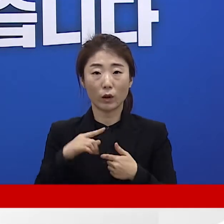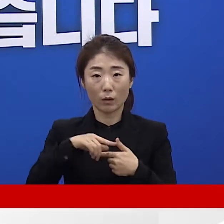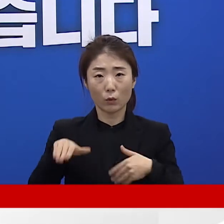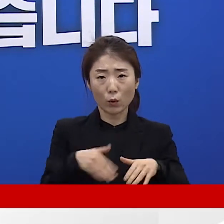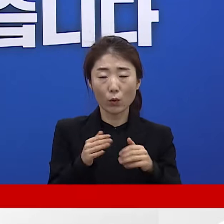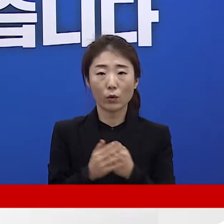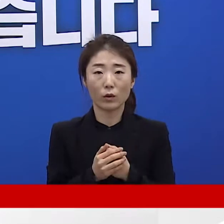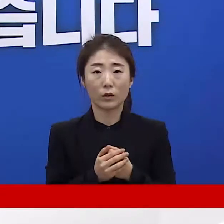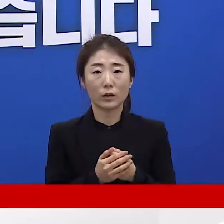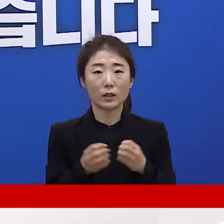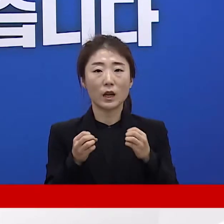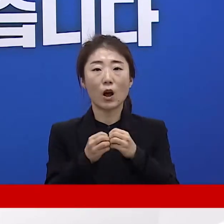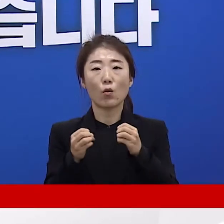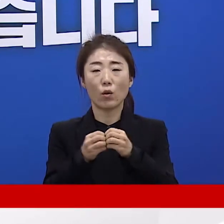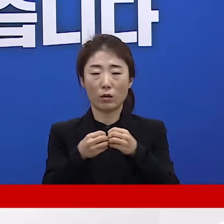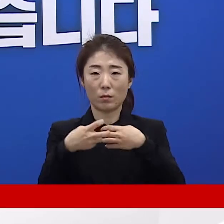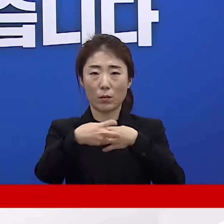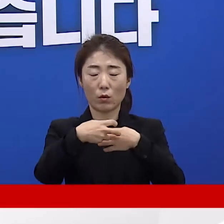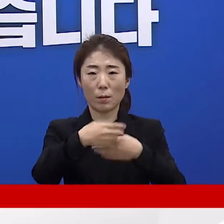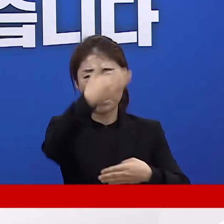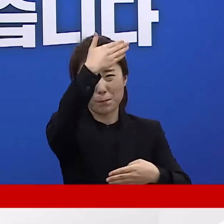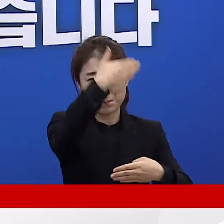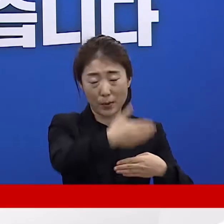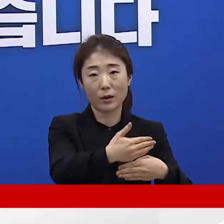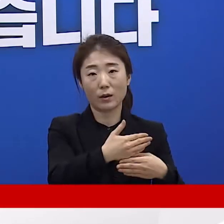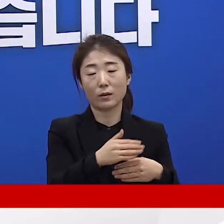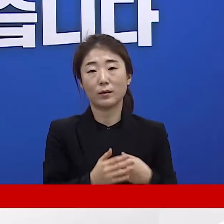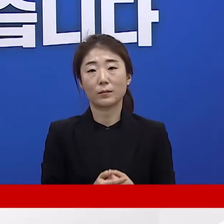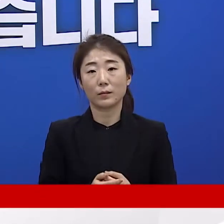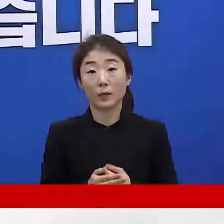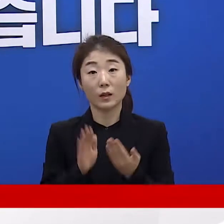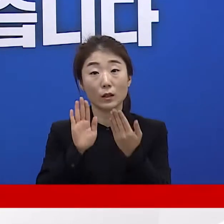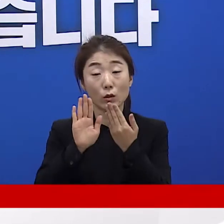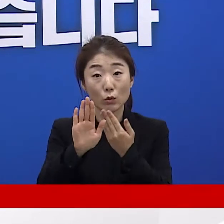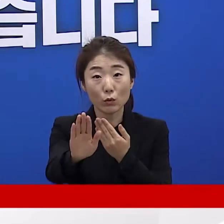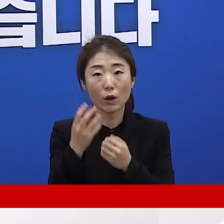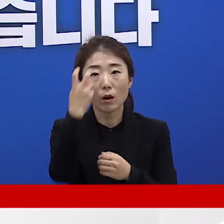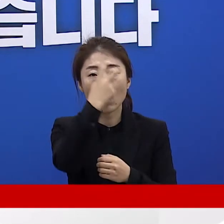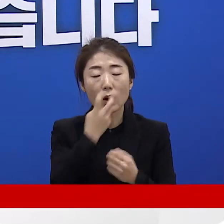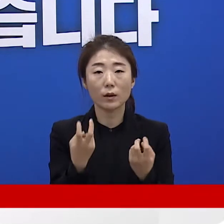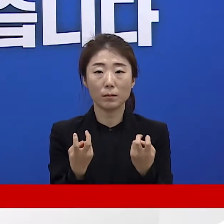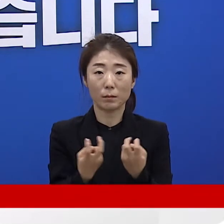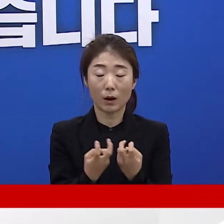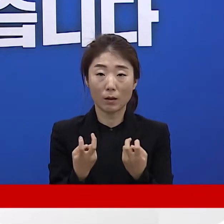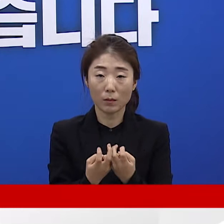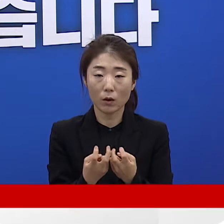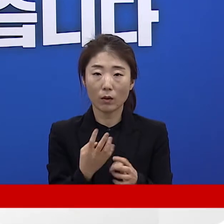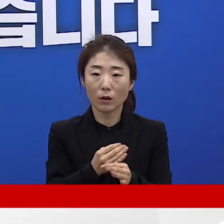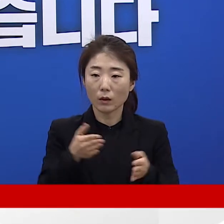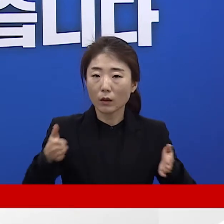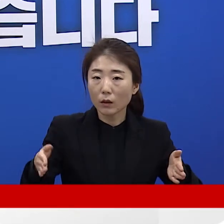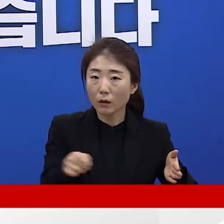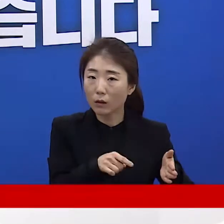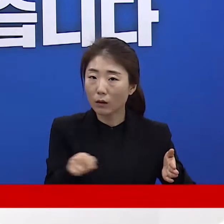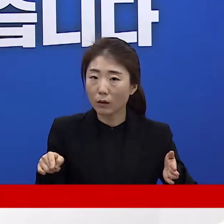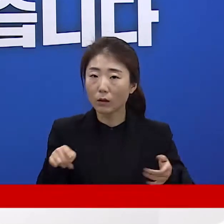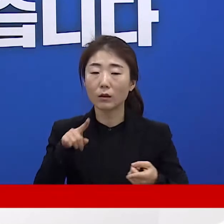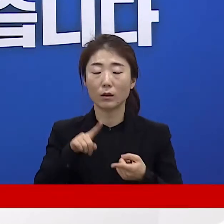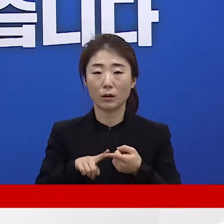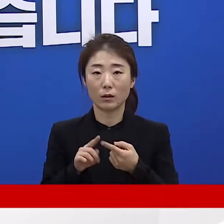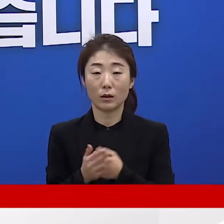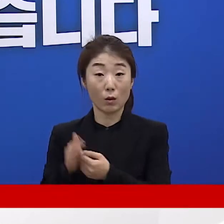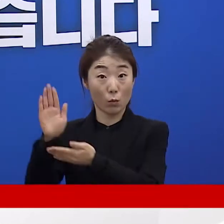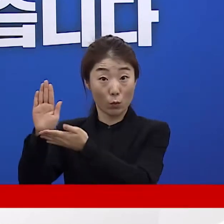전면 폐쇄합니다. 폐쇄 이후의 관리 방안과 폐쇄 기간에 대해서는